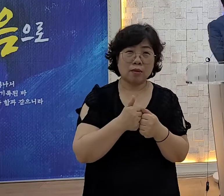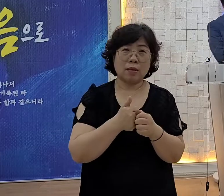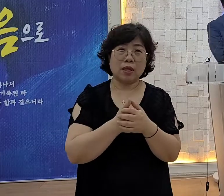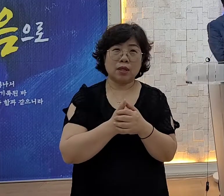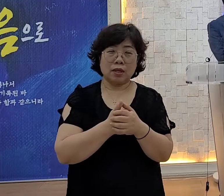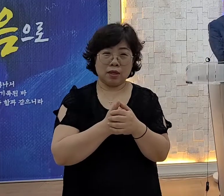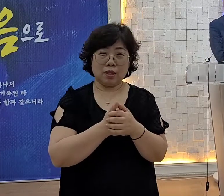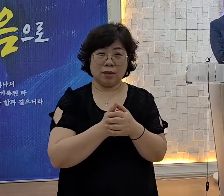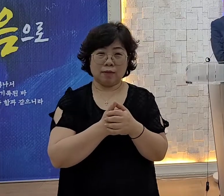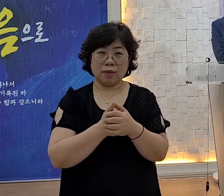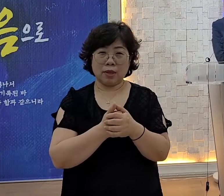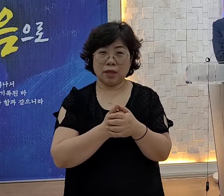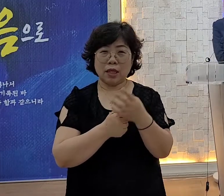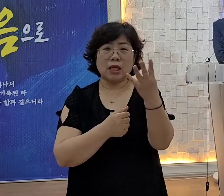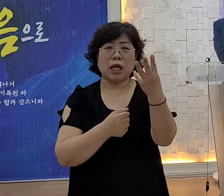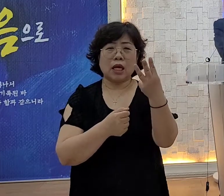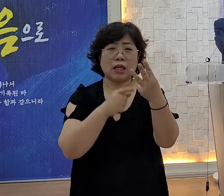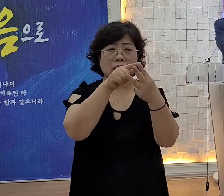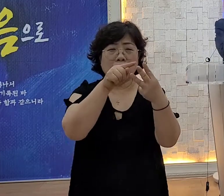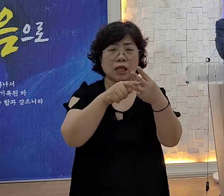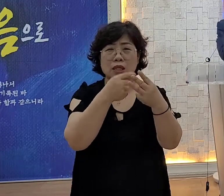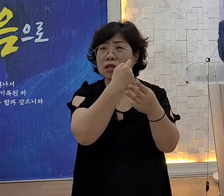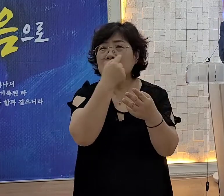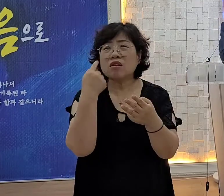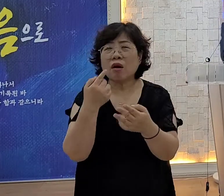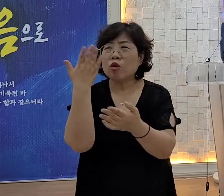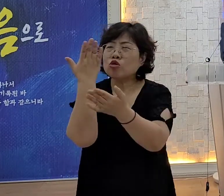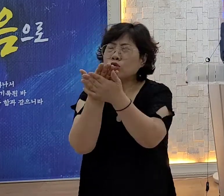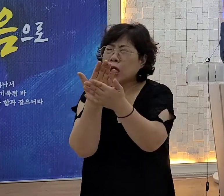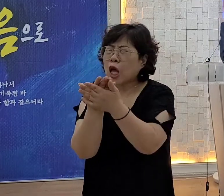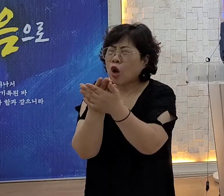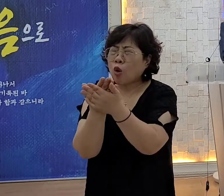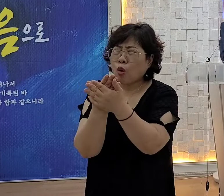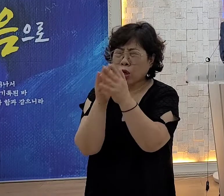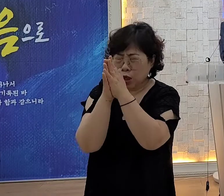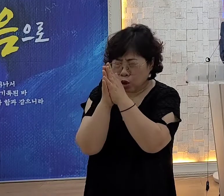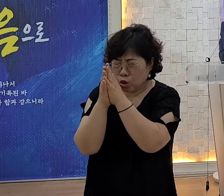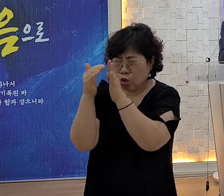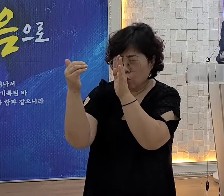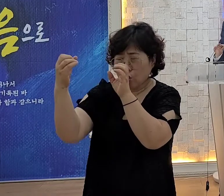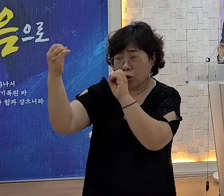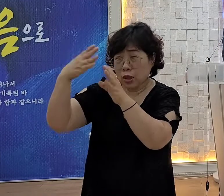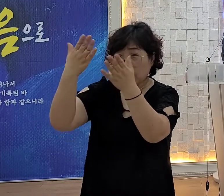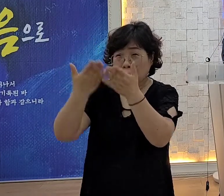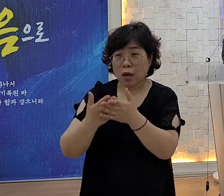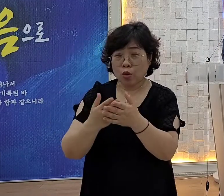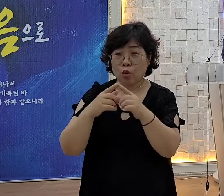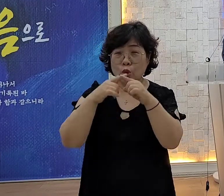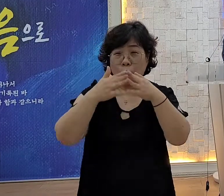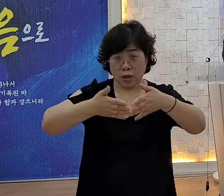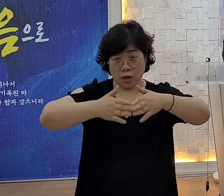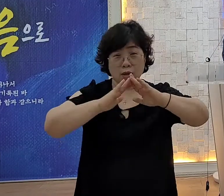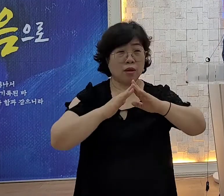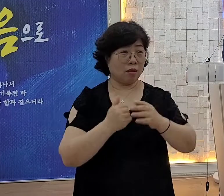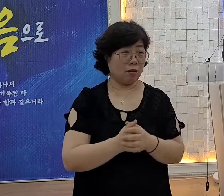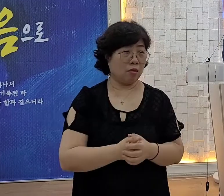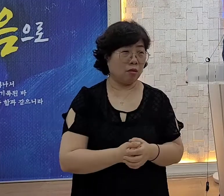가지 증거를 보여달라. 그 증거까지 세 가지를 다 받고 온 사람이에요. 근데 지금 11년째입니다. 10년